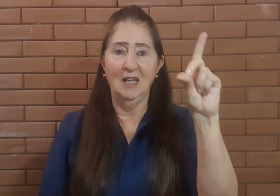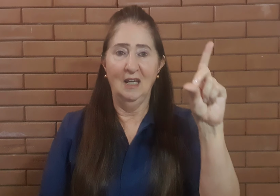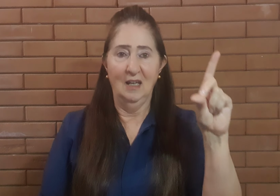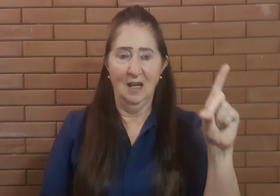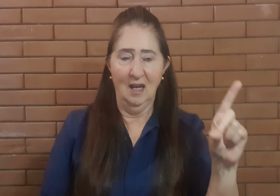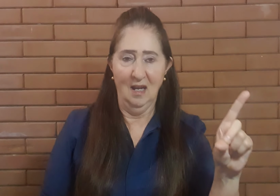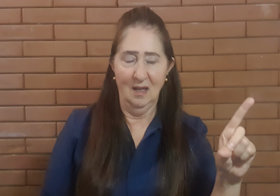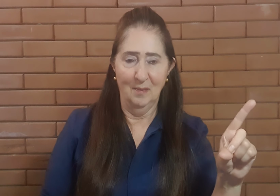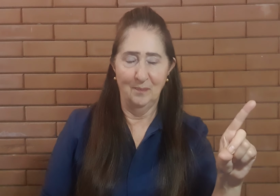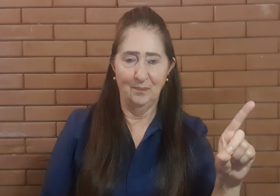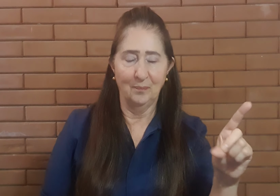dia,